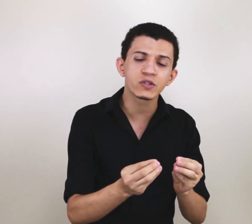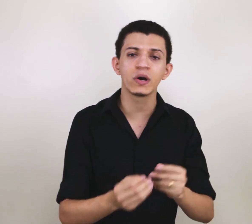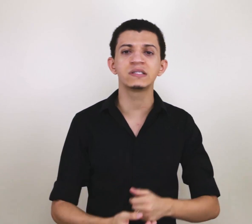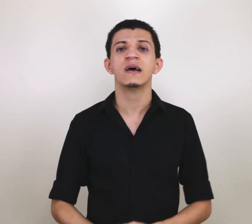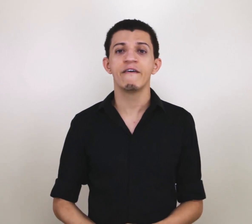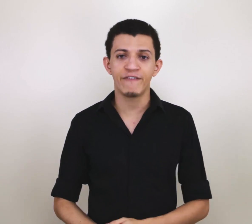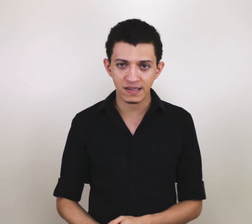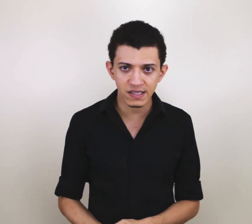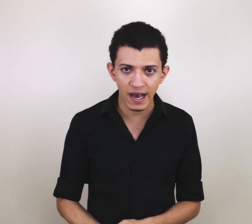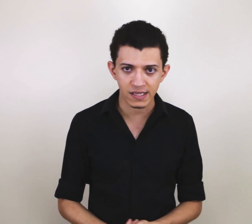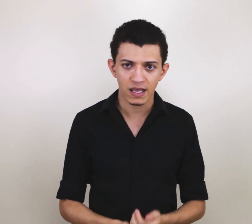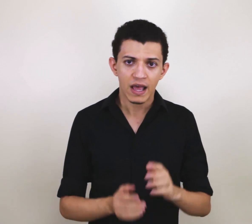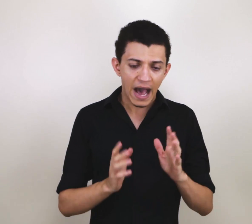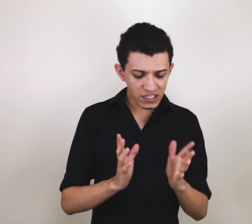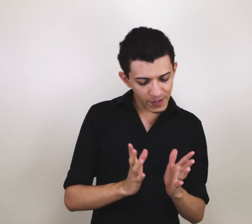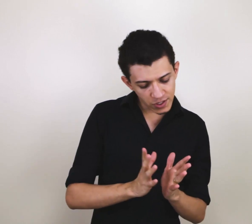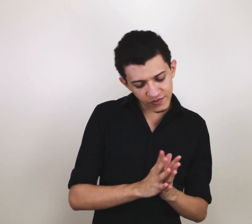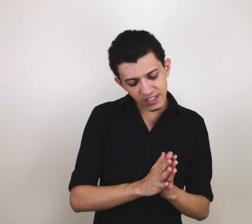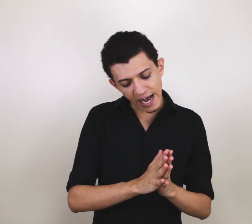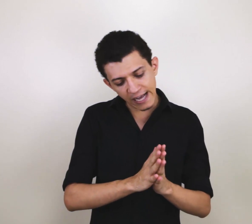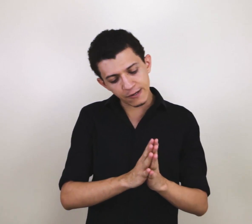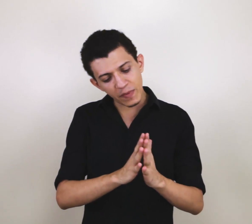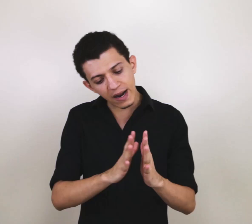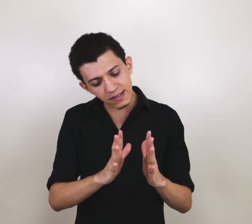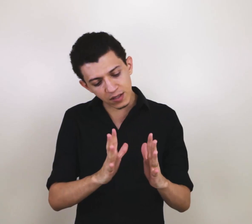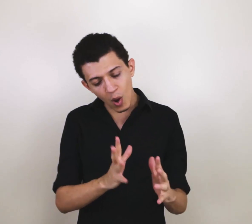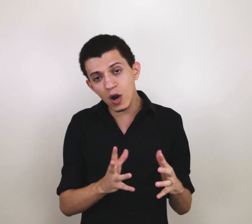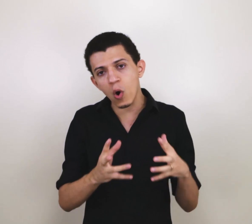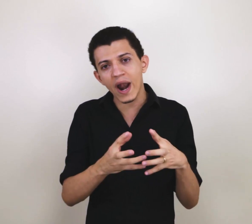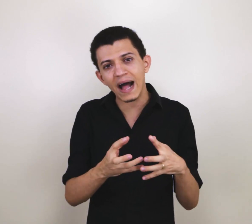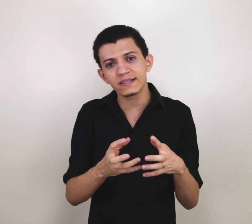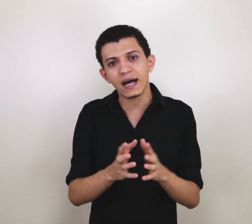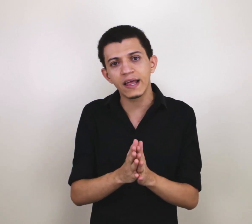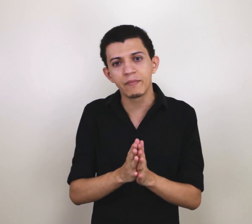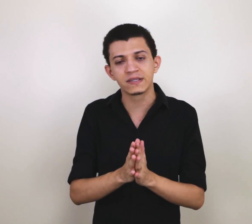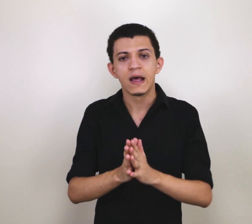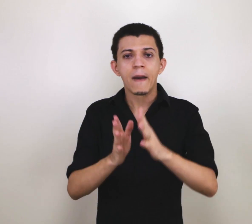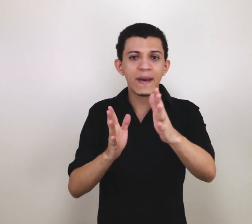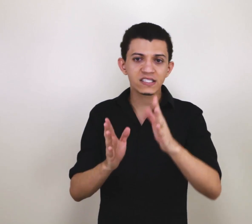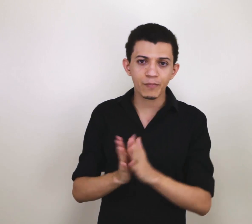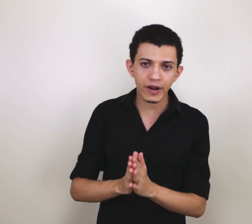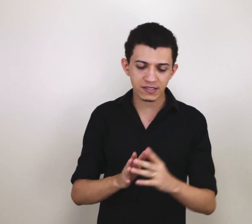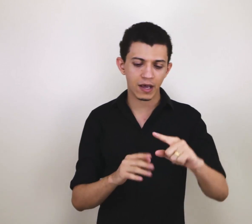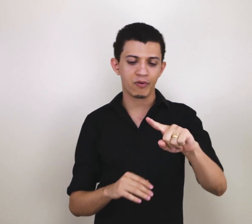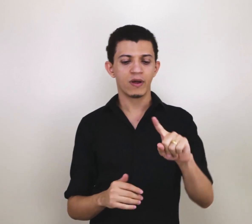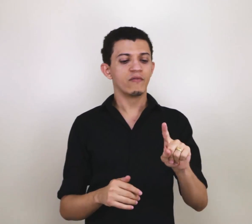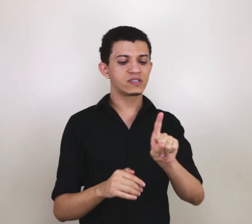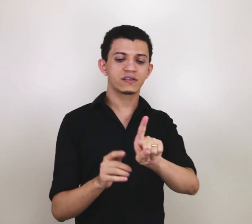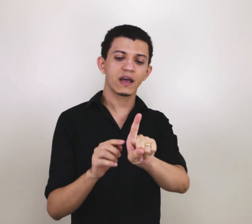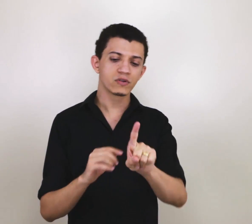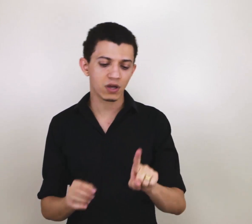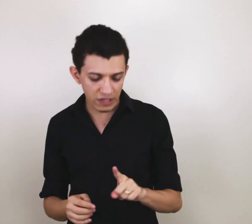expressões faciais. As expressões faciais, elas estão ancoradas na Libras. Pense, por exemplo, você tem aí o seu